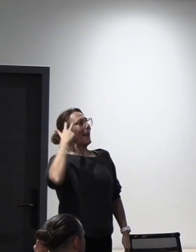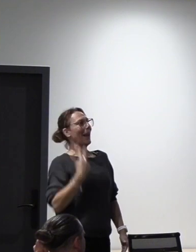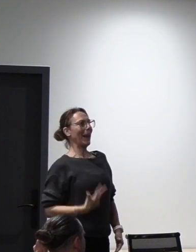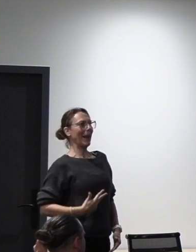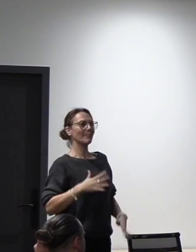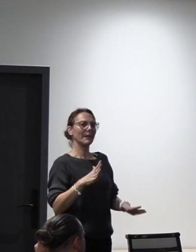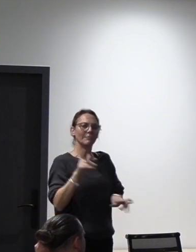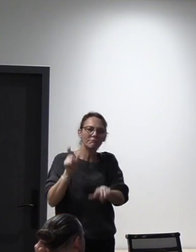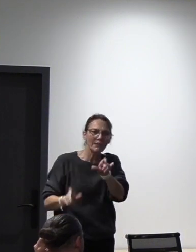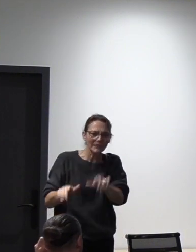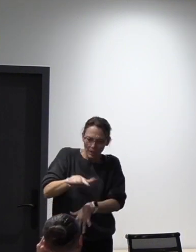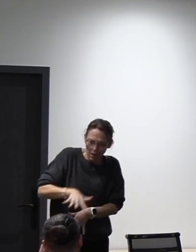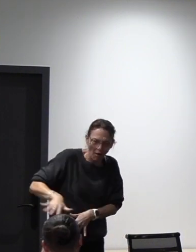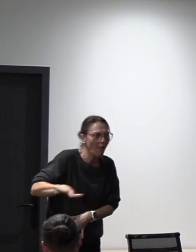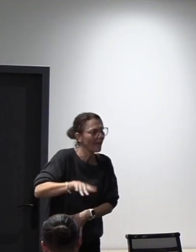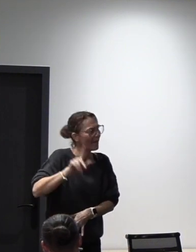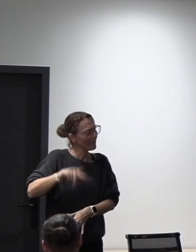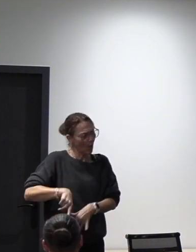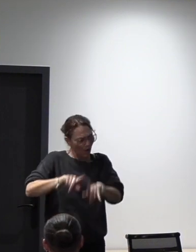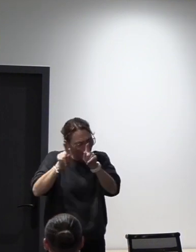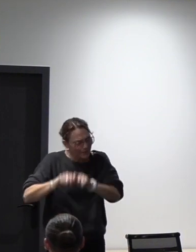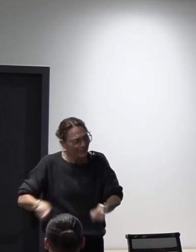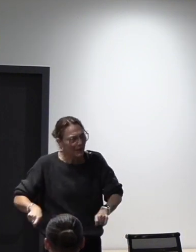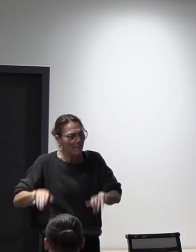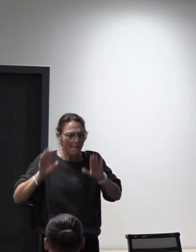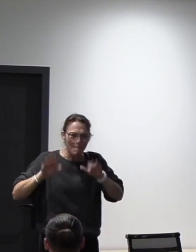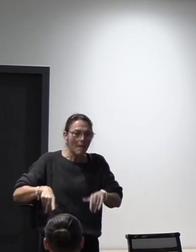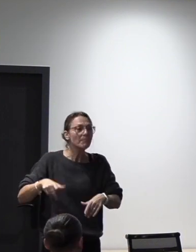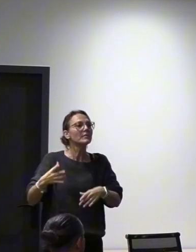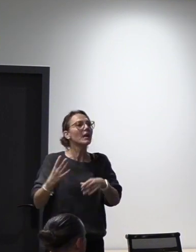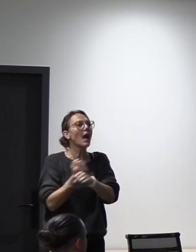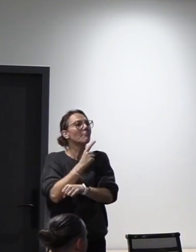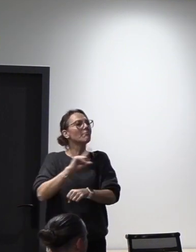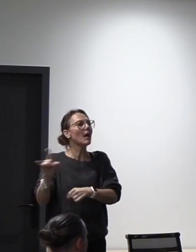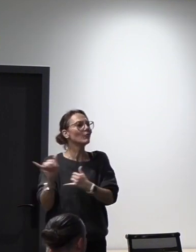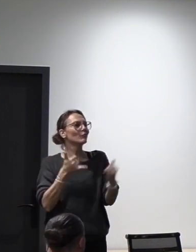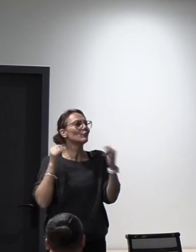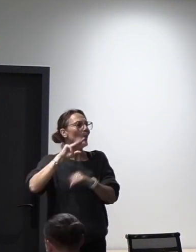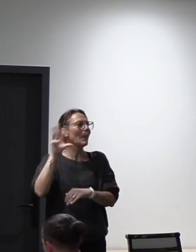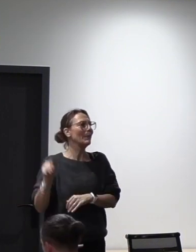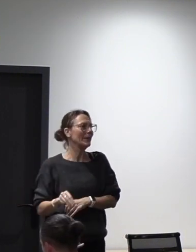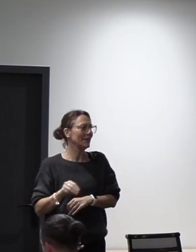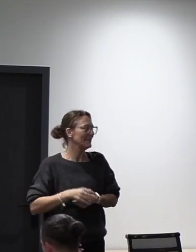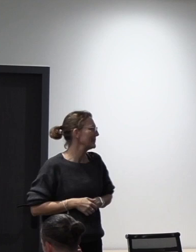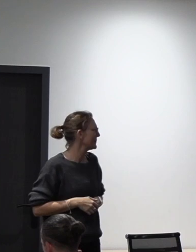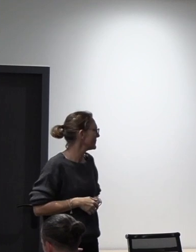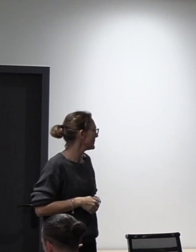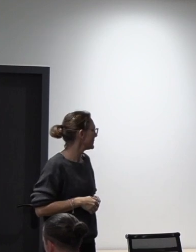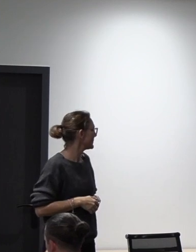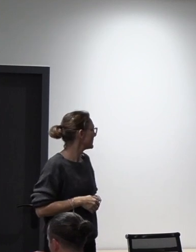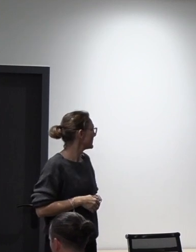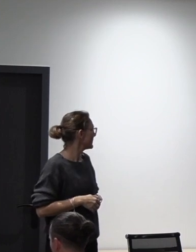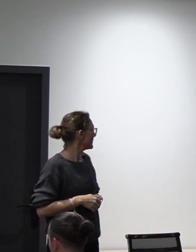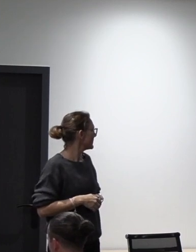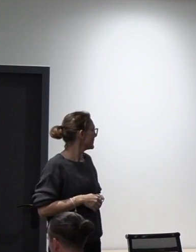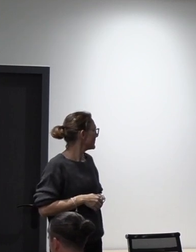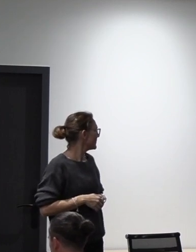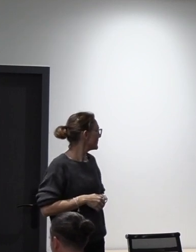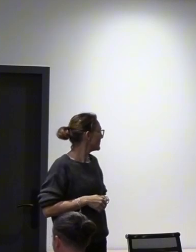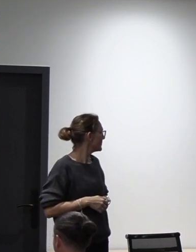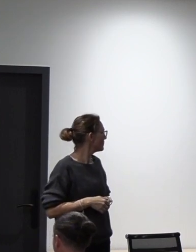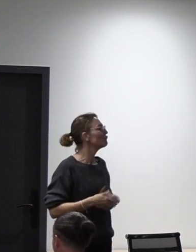les anonymes, il faut les respecter au même niveau, même s'ils n'ont rien gagné. Petit danger, évidemment. Alors, je vous ai